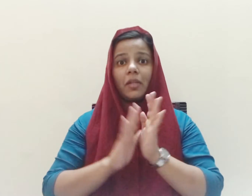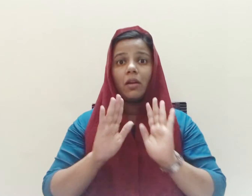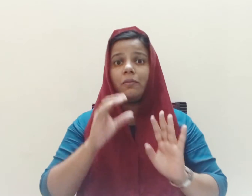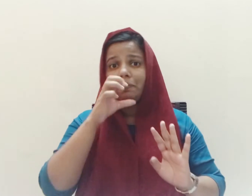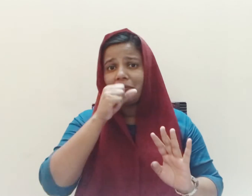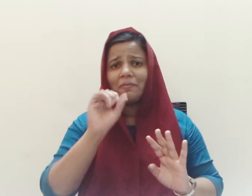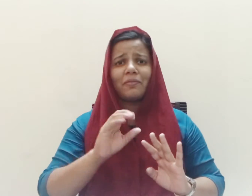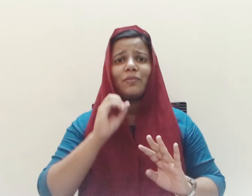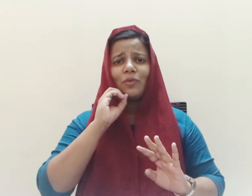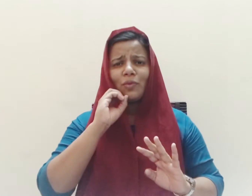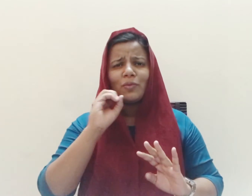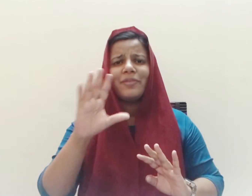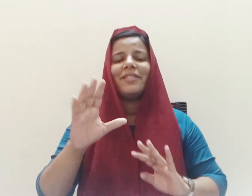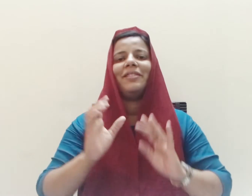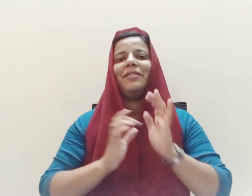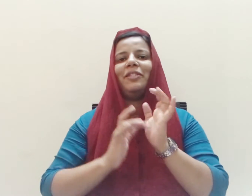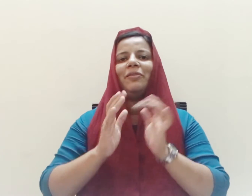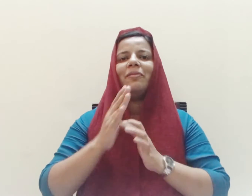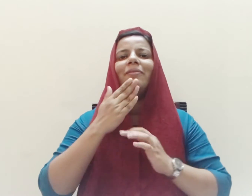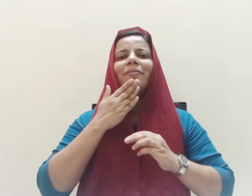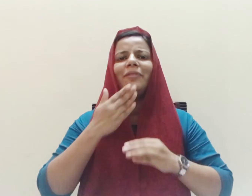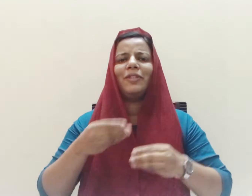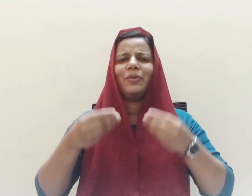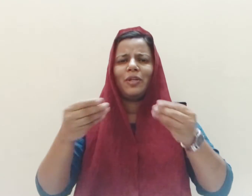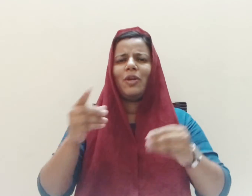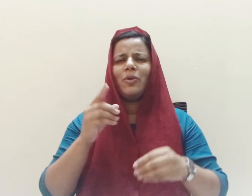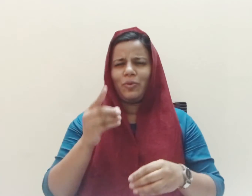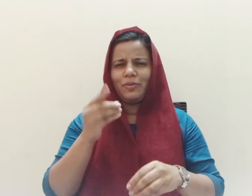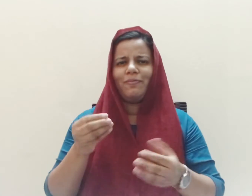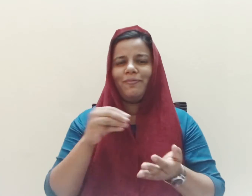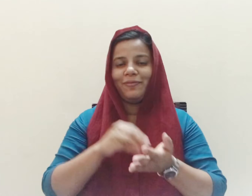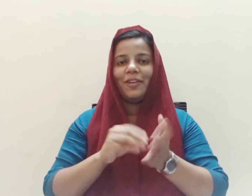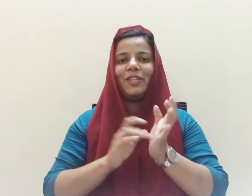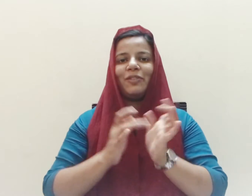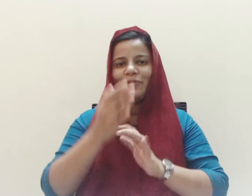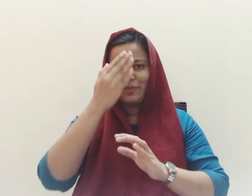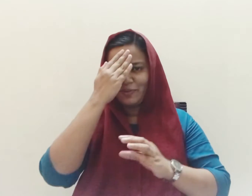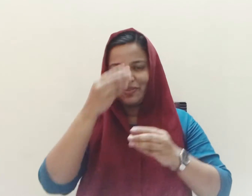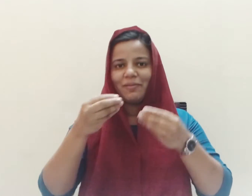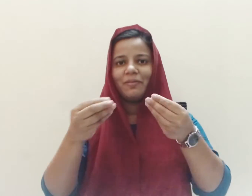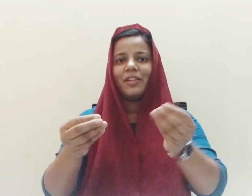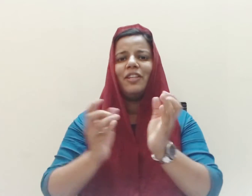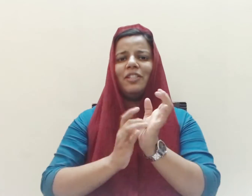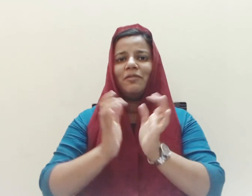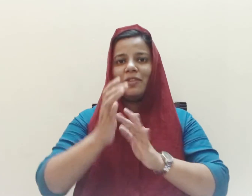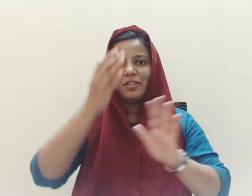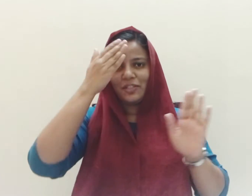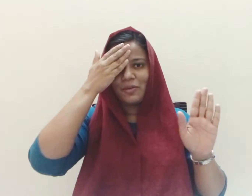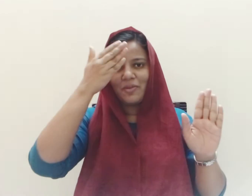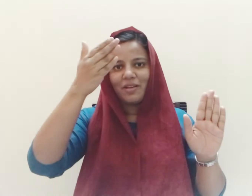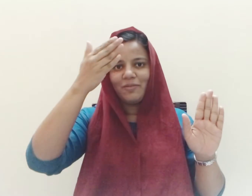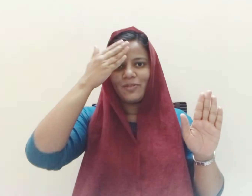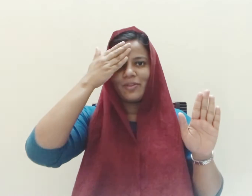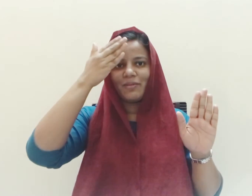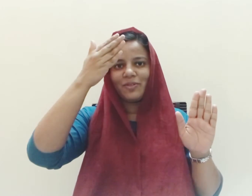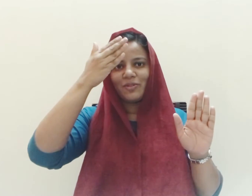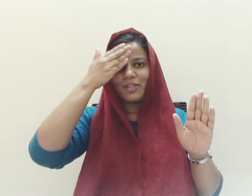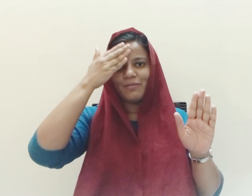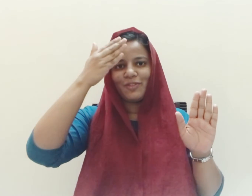മൗനമായിരിക്കാതെ അല്പം കൂടെ ശബ്ദമുയർത്തി കർത്താവിന് നന്ദി പറഞ്ഞാട്ട് ഒന്നുകൂടെ സ്തോത്രം പറഞ്ഞ് ഒന്നുകൂടെ കർത്താവിന് സ്തോത്രം പറഞ്ഞാട്ട് കർത്താവെ നന്ദിയോടെ സ്തോത്രം, കർത്താവെ